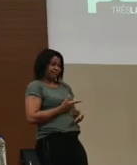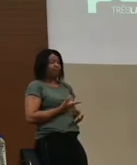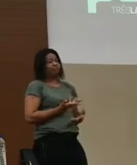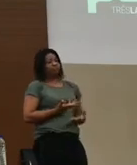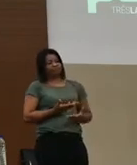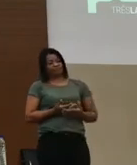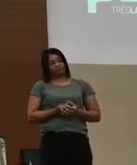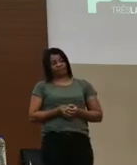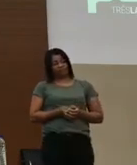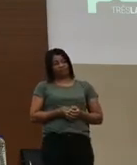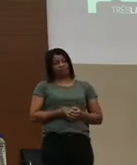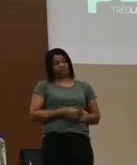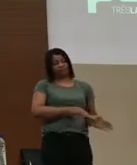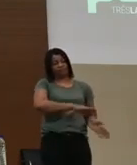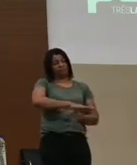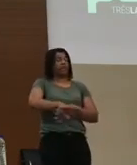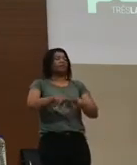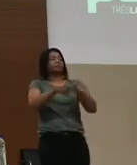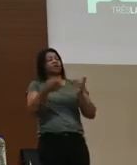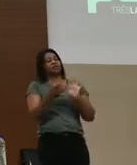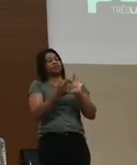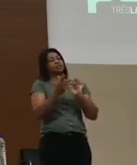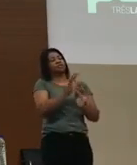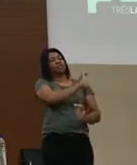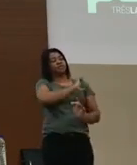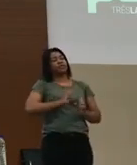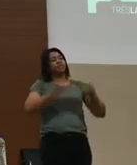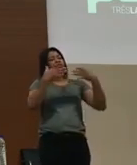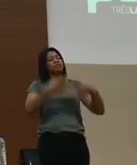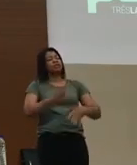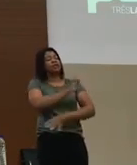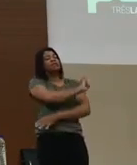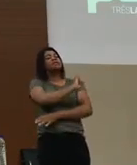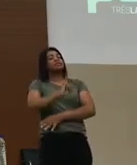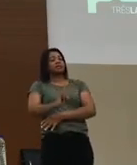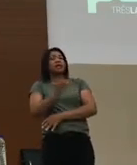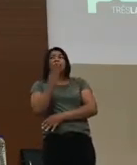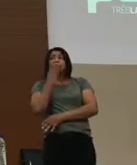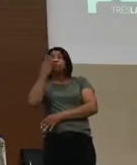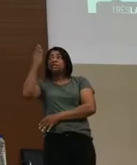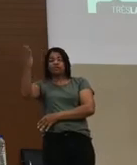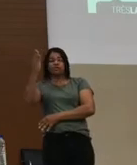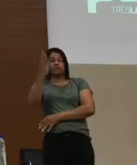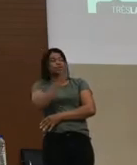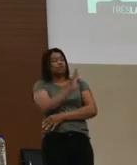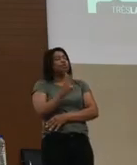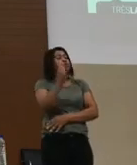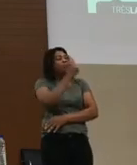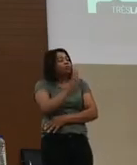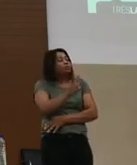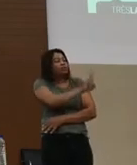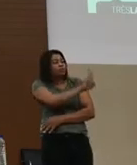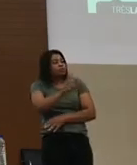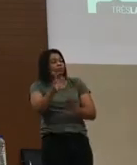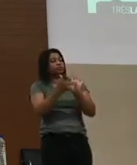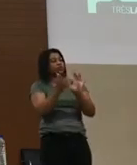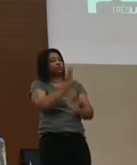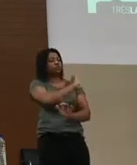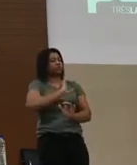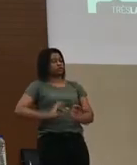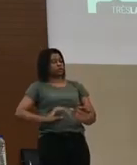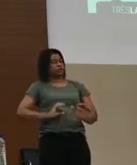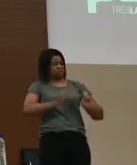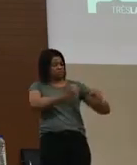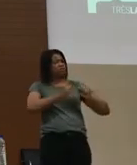Tudo que pedis em meu nome, eu farei. Olha o poder dessa promessa de